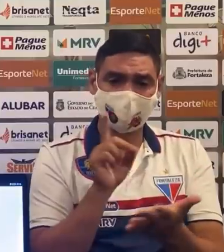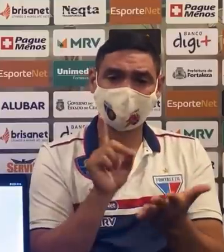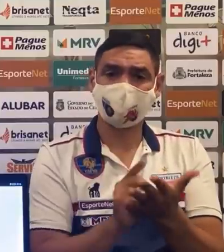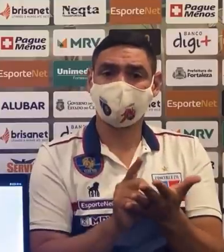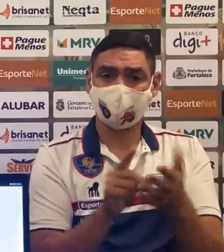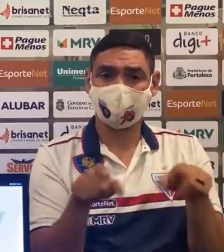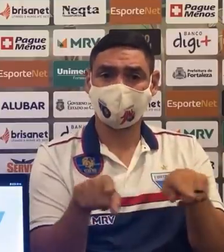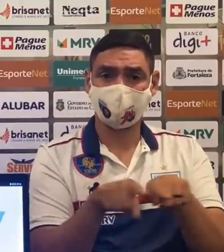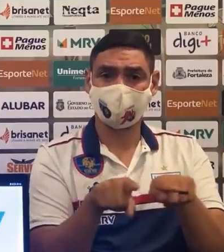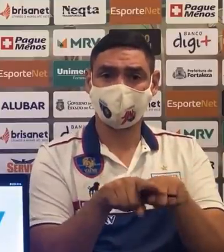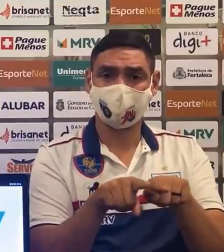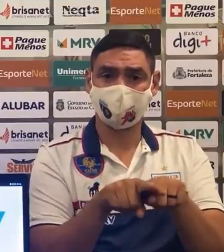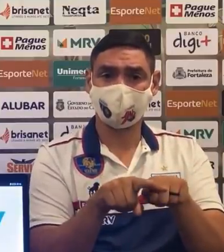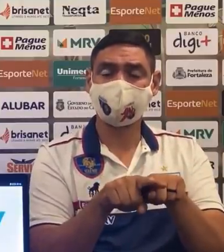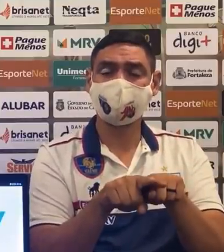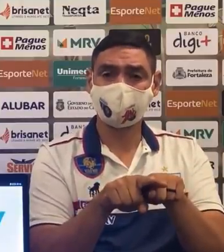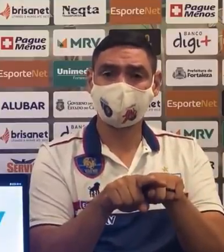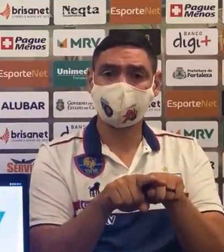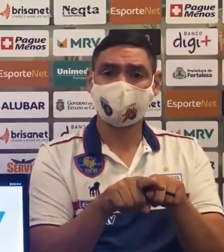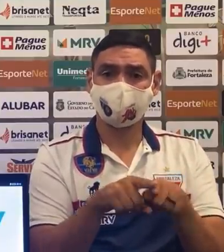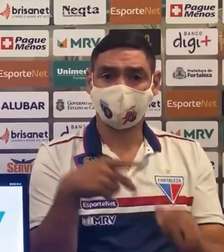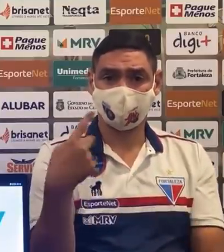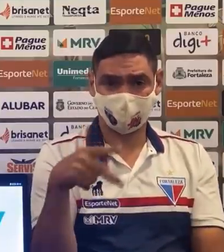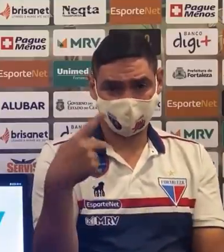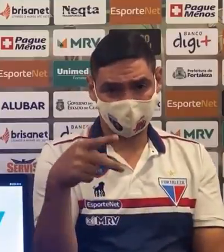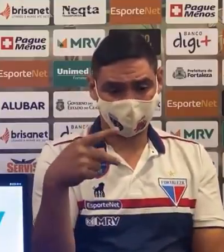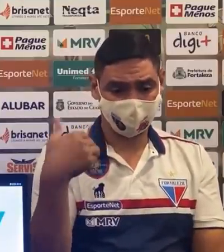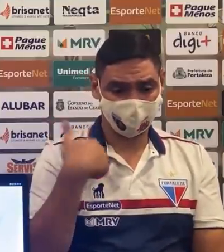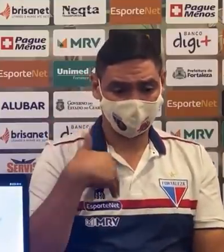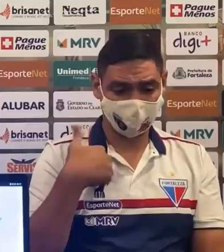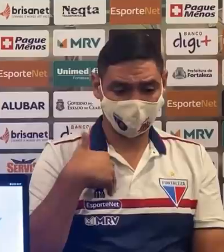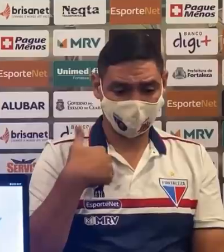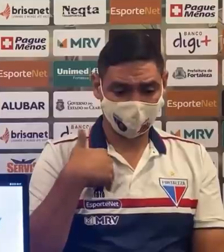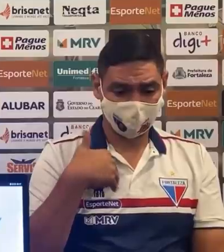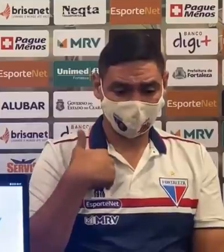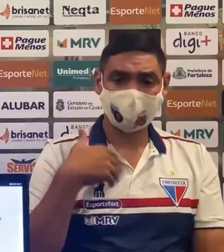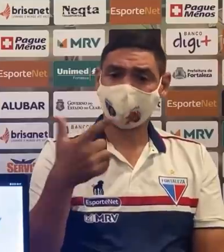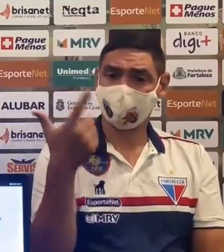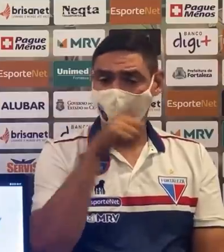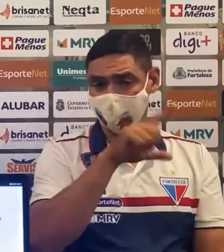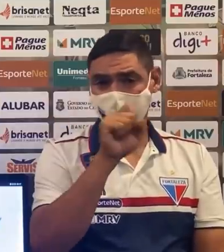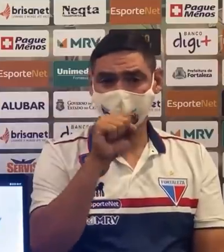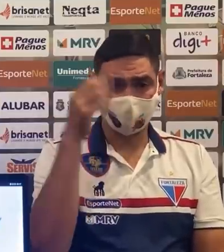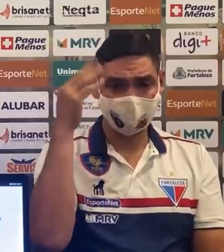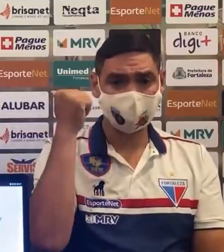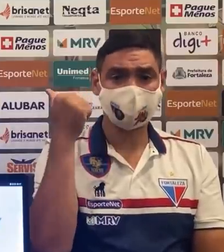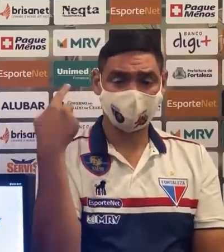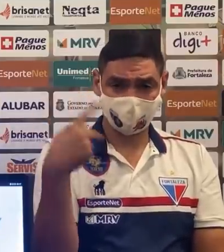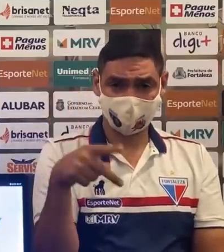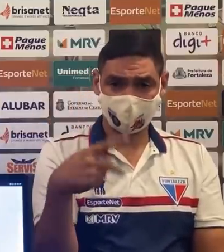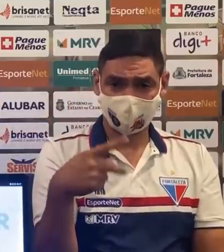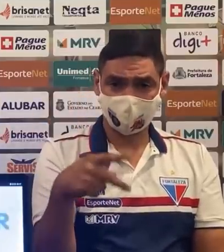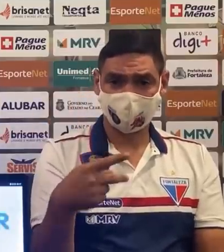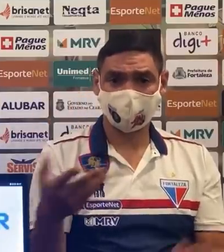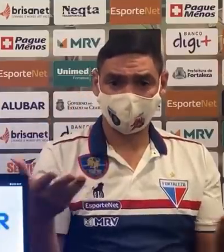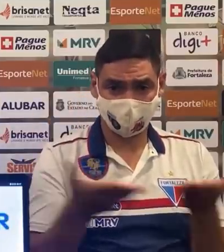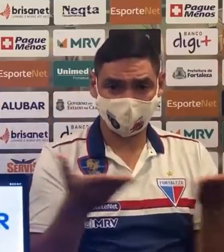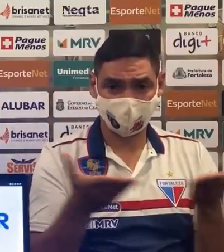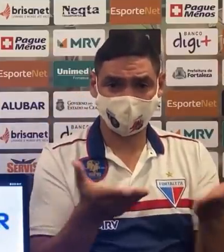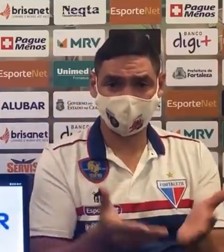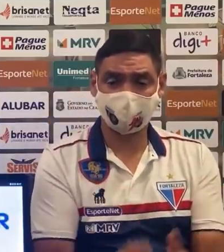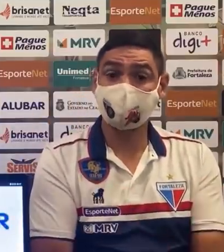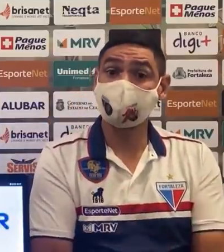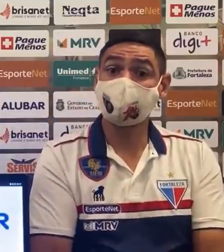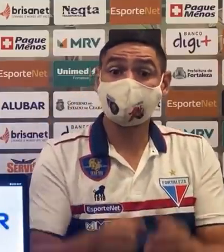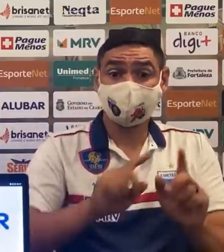seria praticamente fatal pela característica do Ceará. O Ceará tem ganho a maioria dos jogos nessa mesma característica que eles apresentaram hoje. E